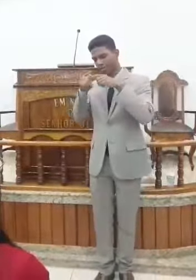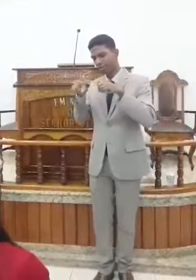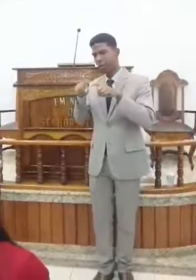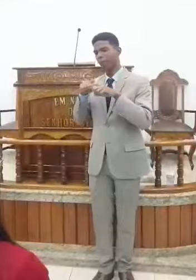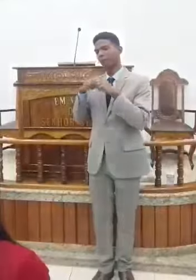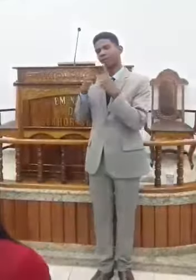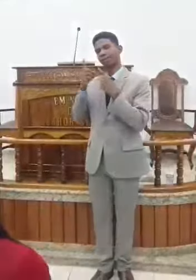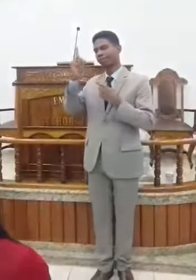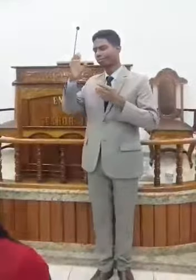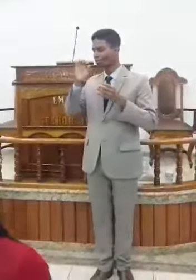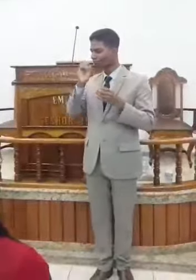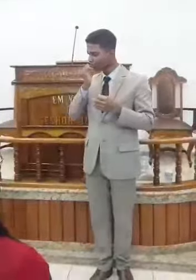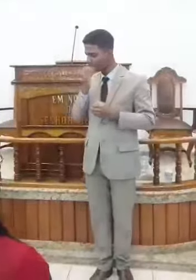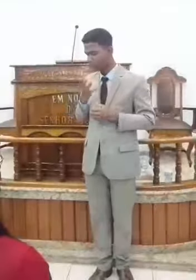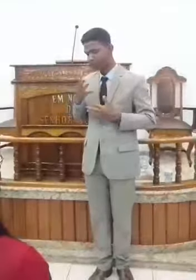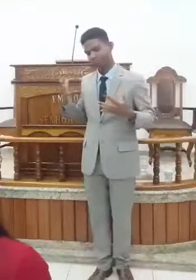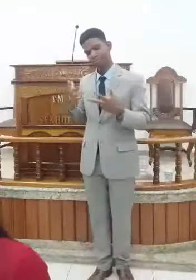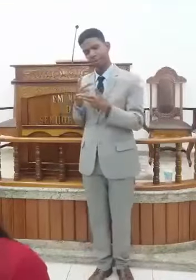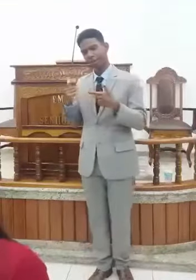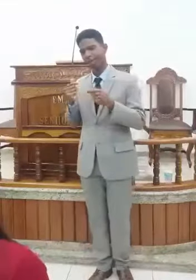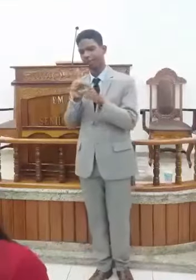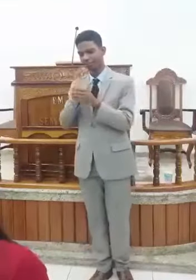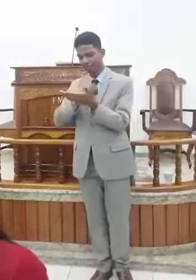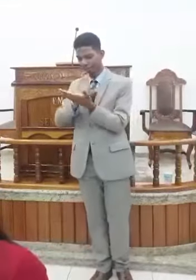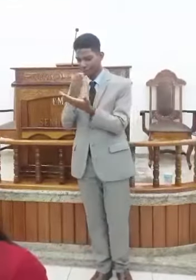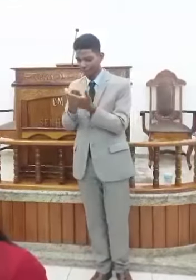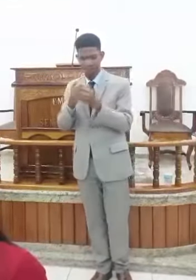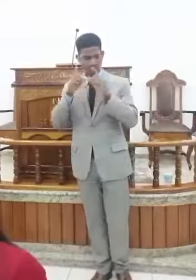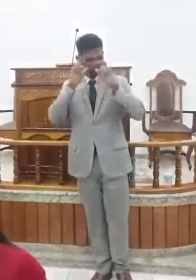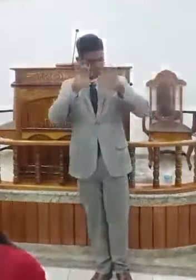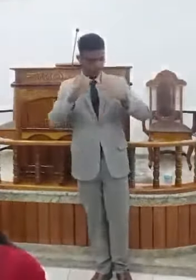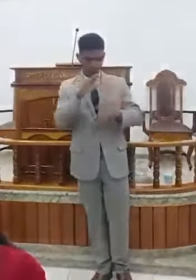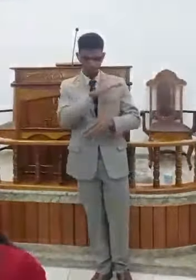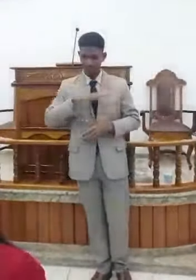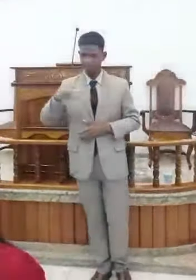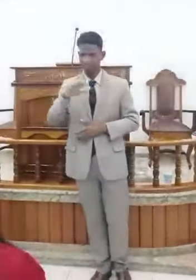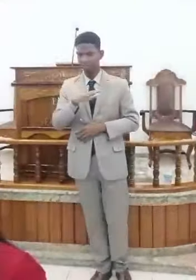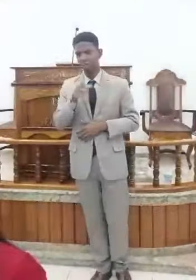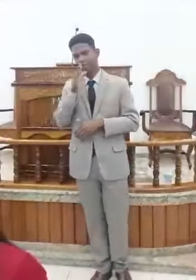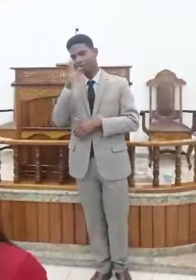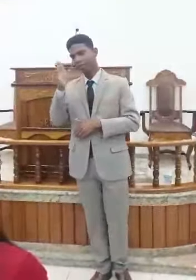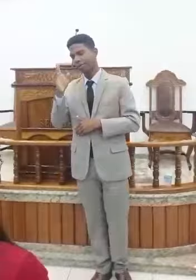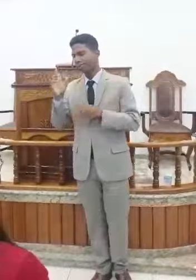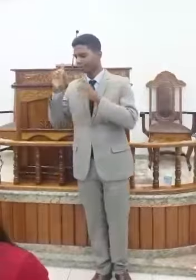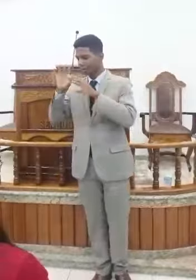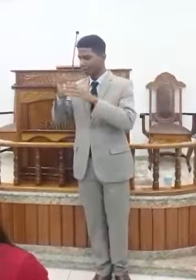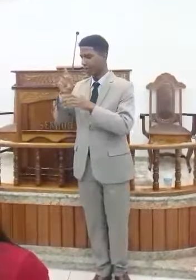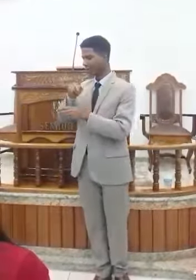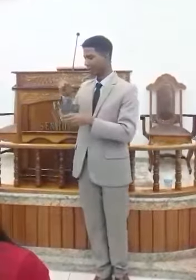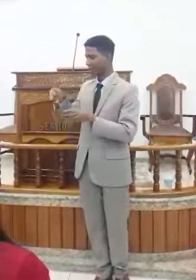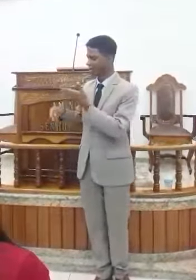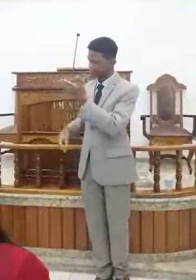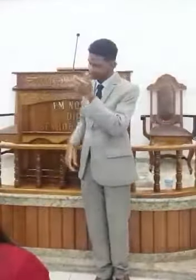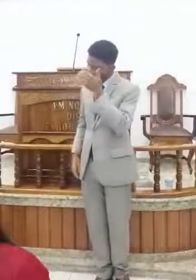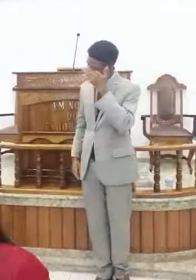culto, por os ensaios que eu tenho participado, de tudo, das irmãs intérpretes, que Deus abençoe a todas e que